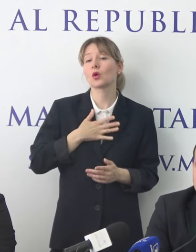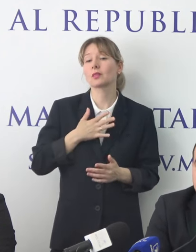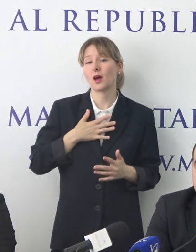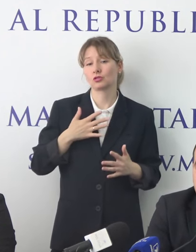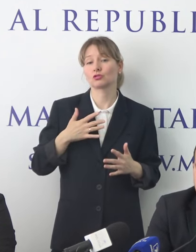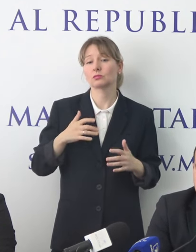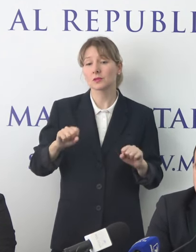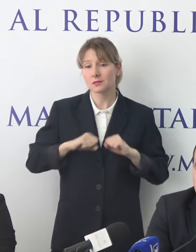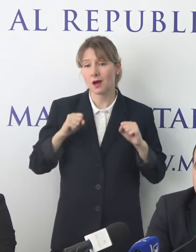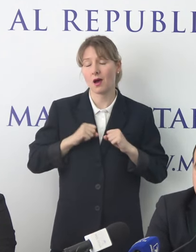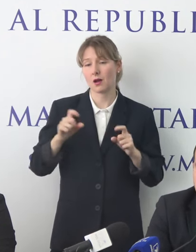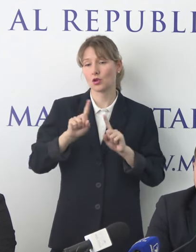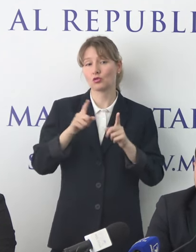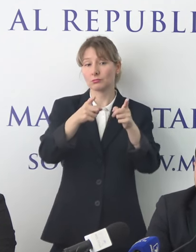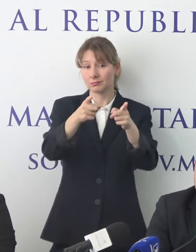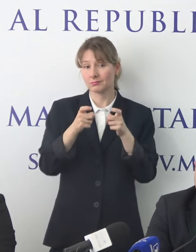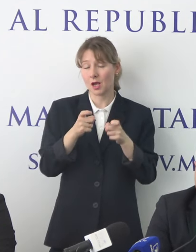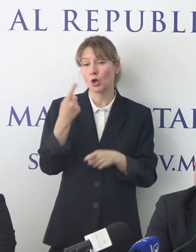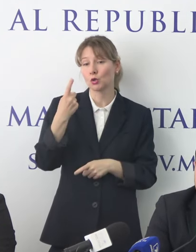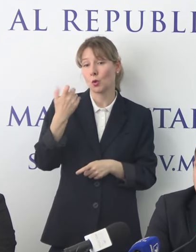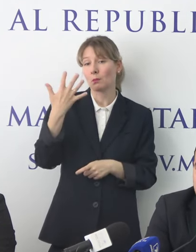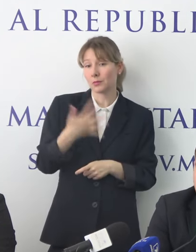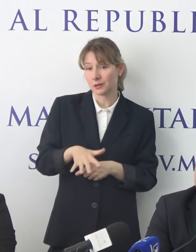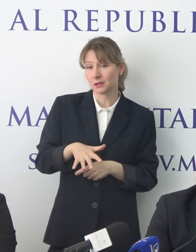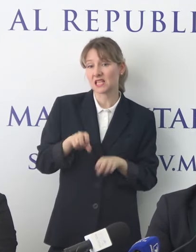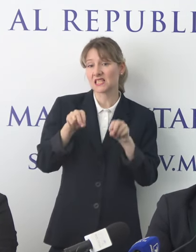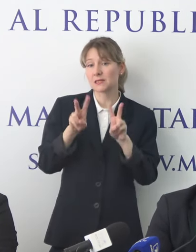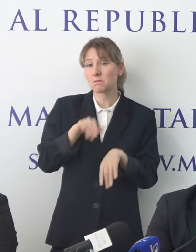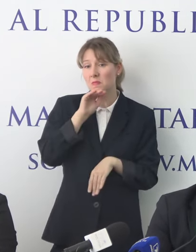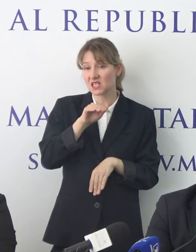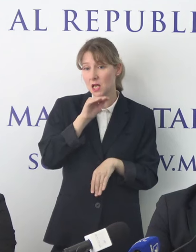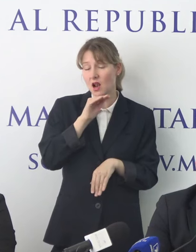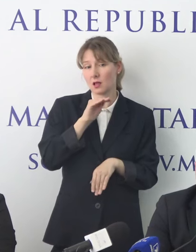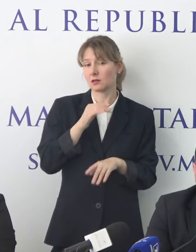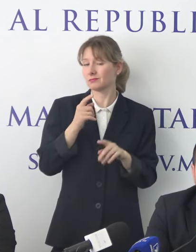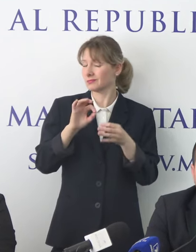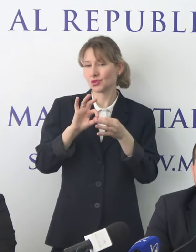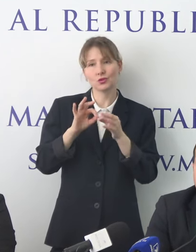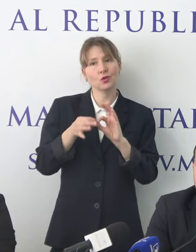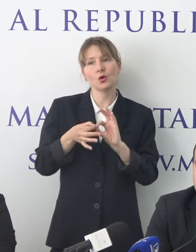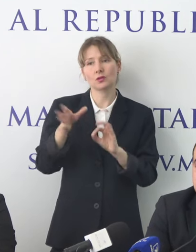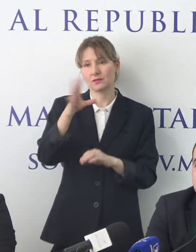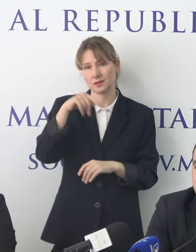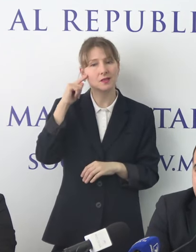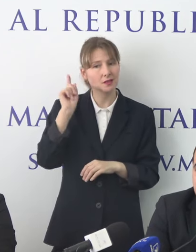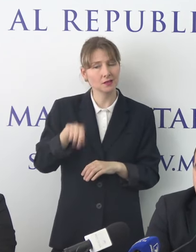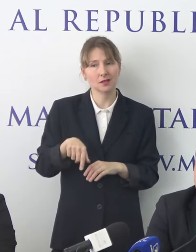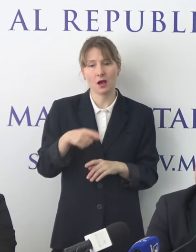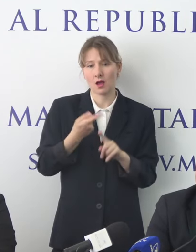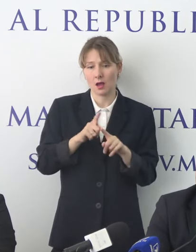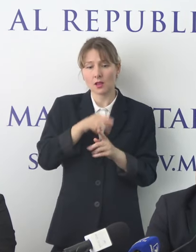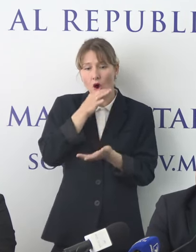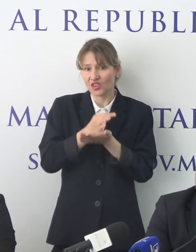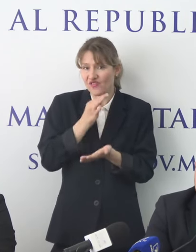recruta 150 de specialiști a fost unul extrem de complicat, pentru că cu toții cunoaștem, munca este destul de